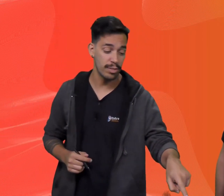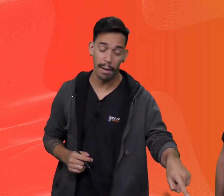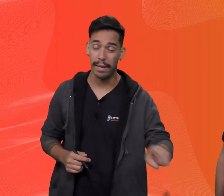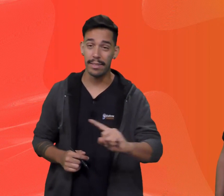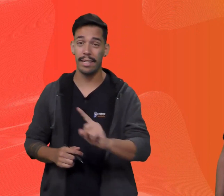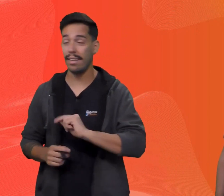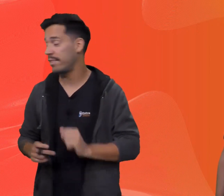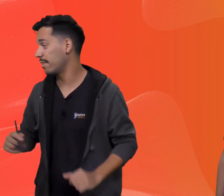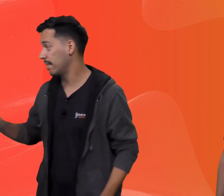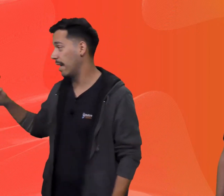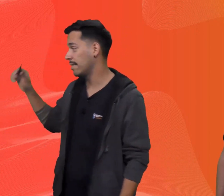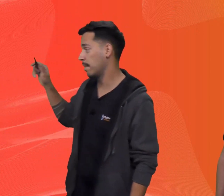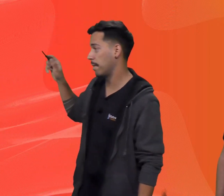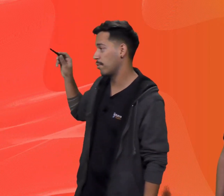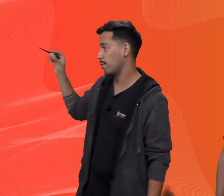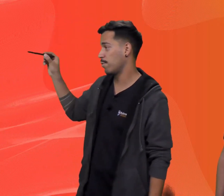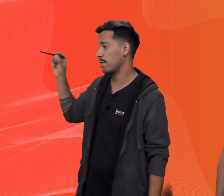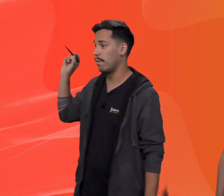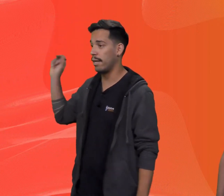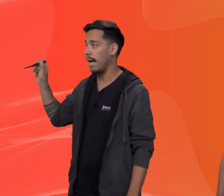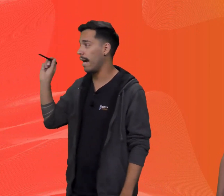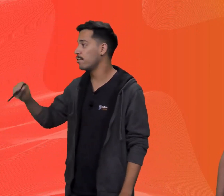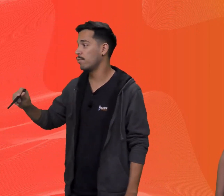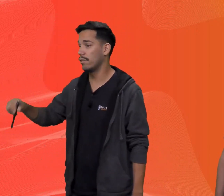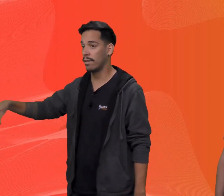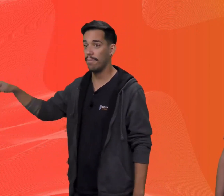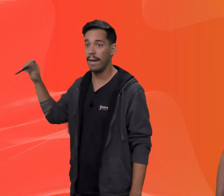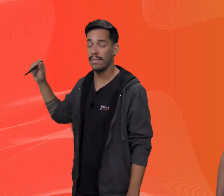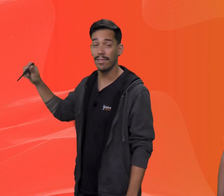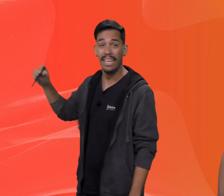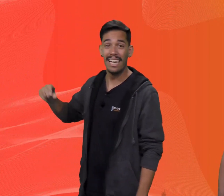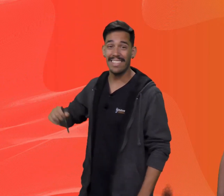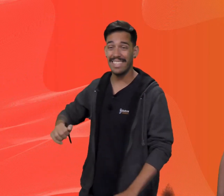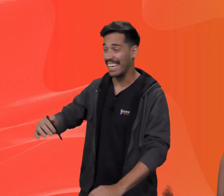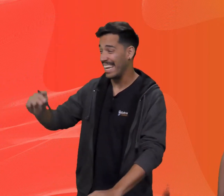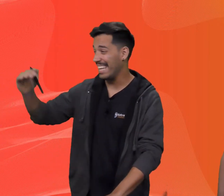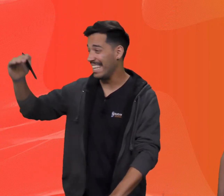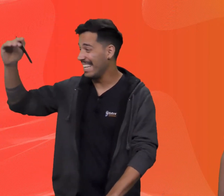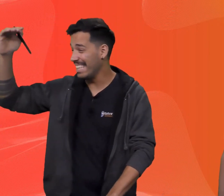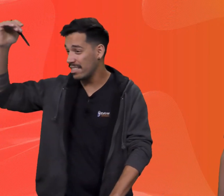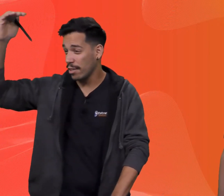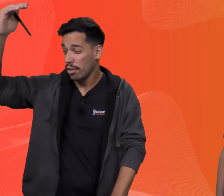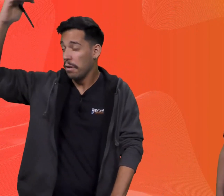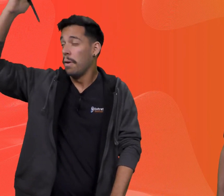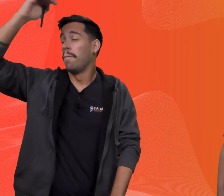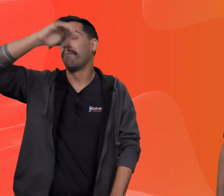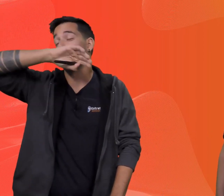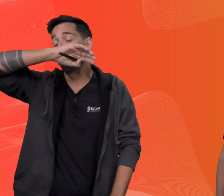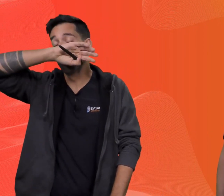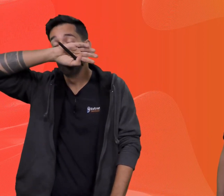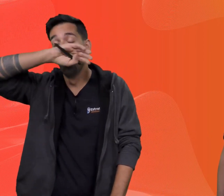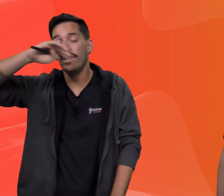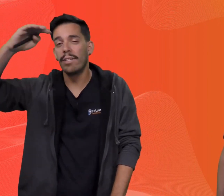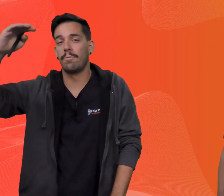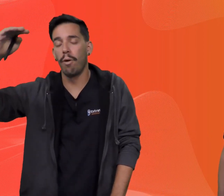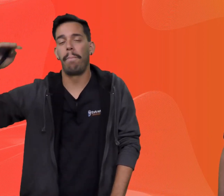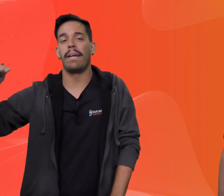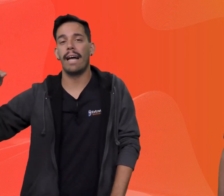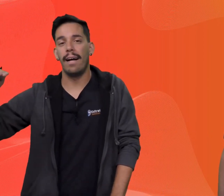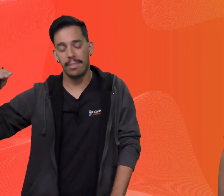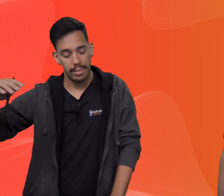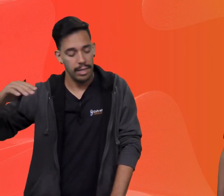que a gente não sabe ainda, ele tem que ter essa temperatura de fusão, ele reage com isso, ele faz isso. Assim, ele lista